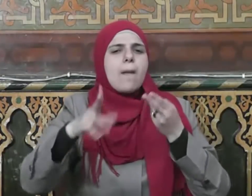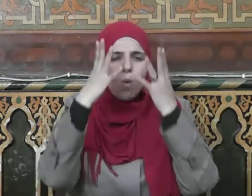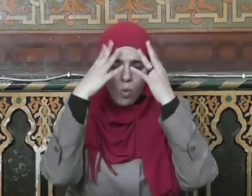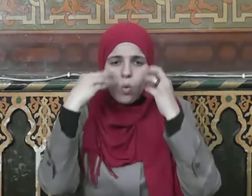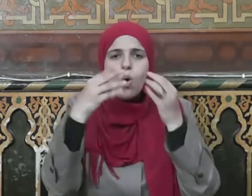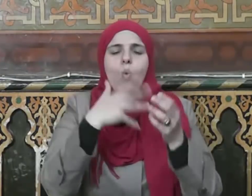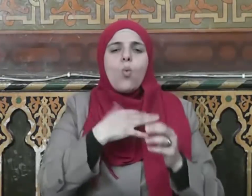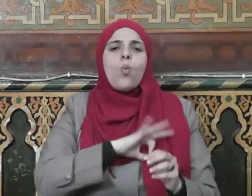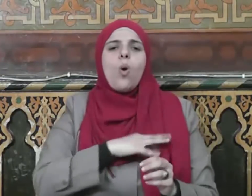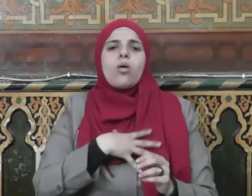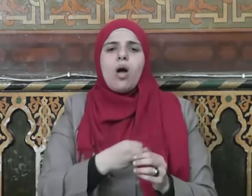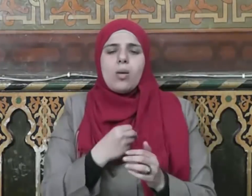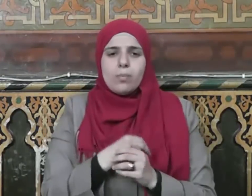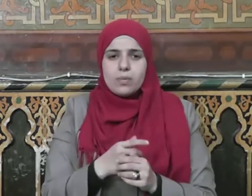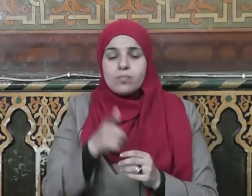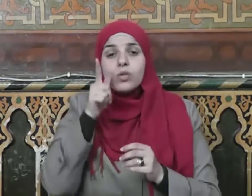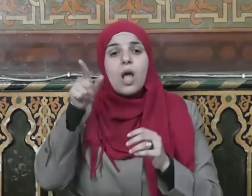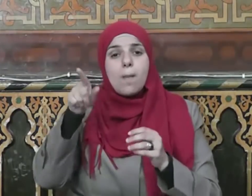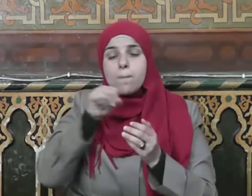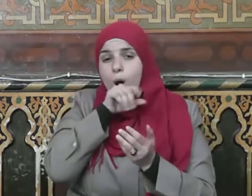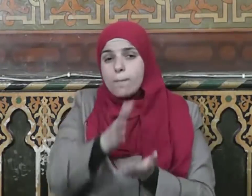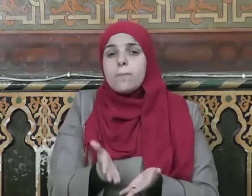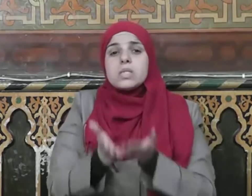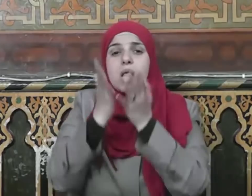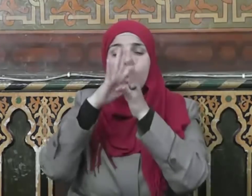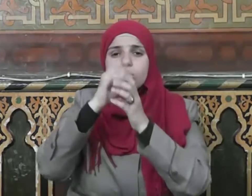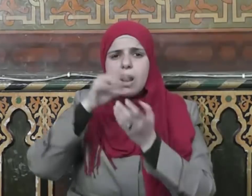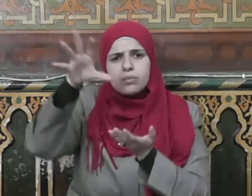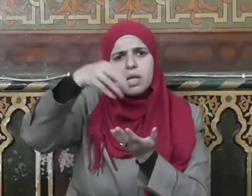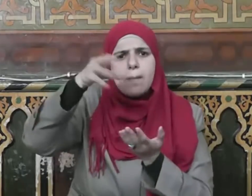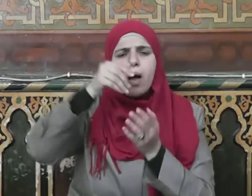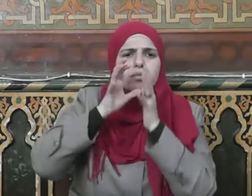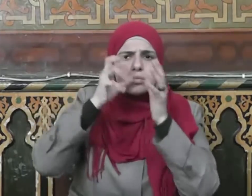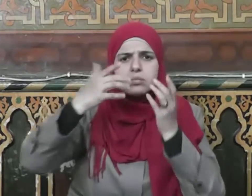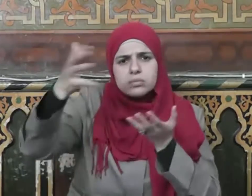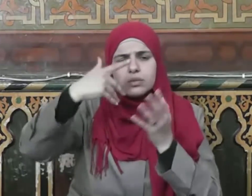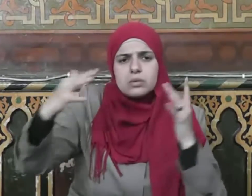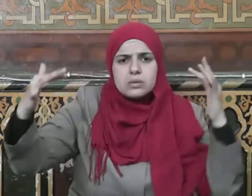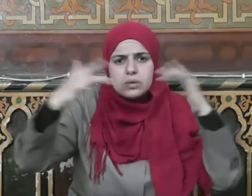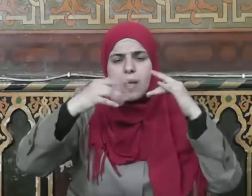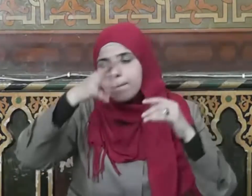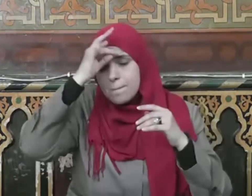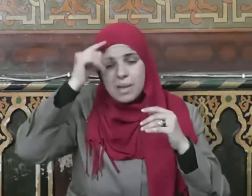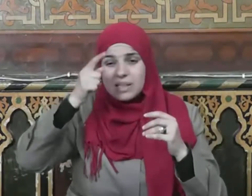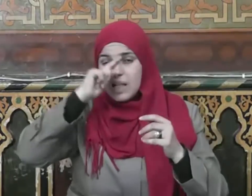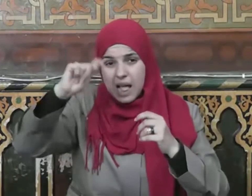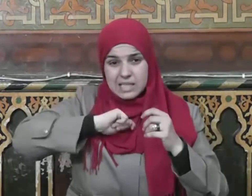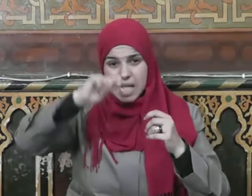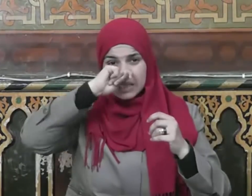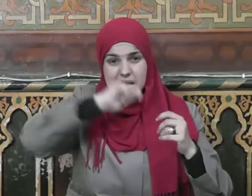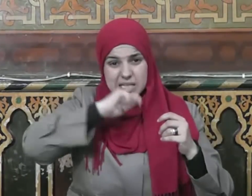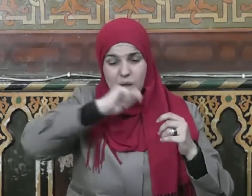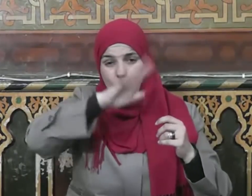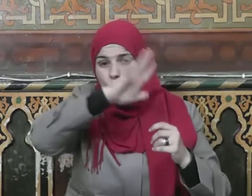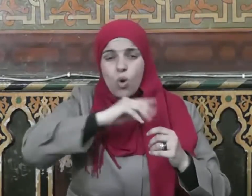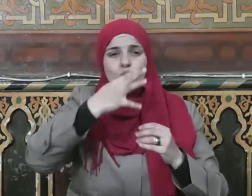والرحمة، حيث جمع صلى الله عليه وسلم من آذوه وأخرجوه وتآمروا